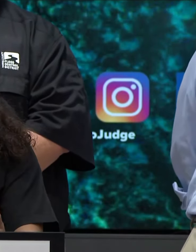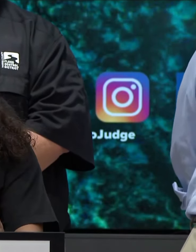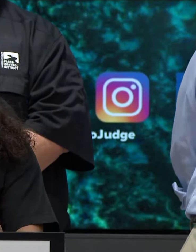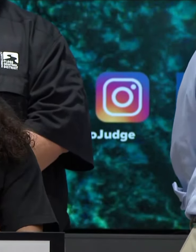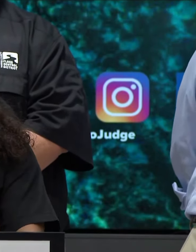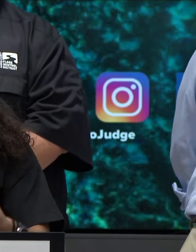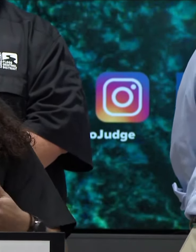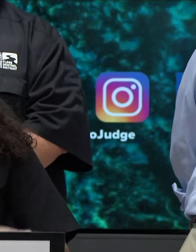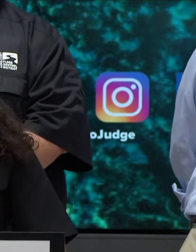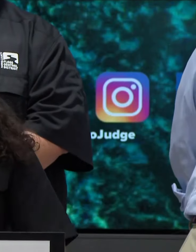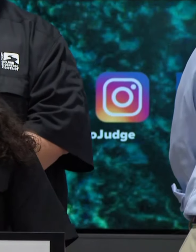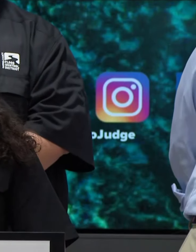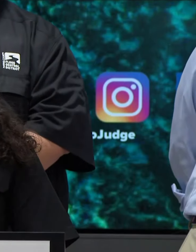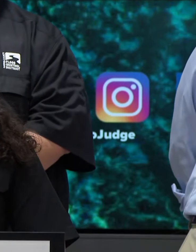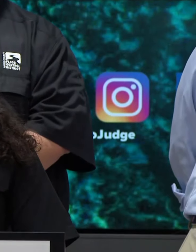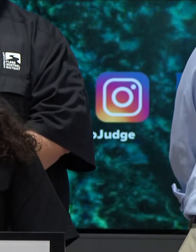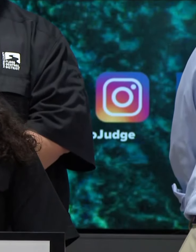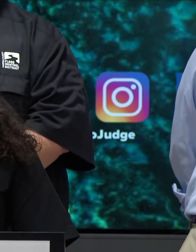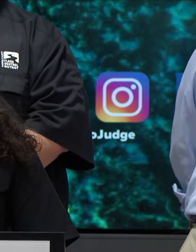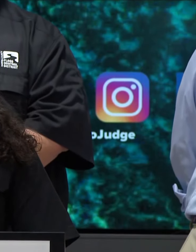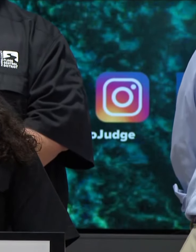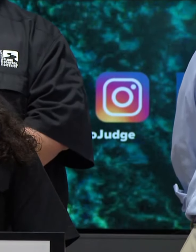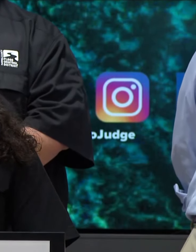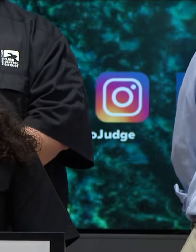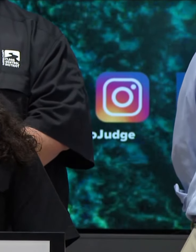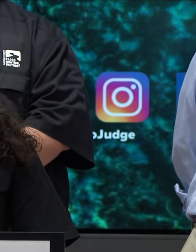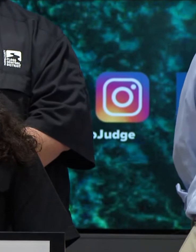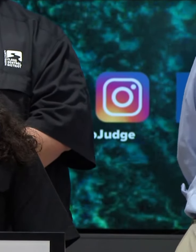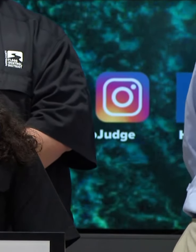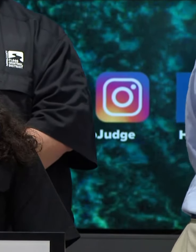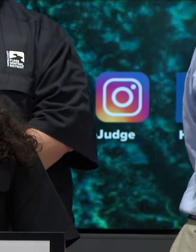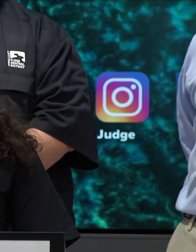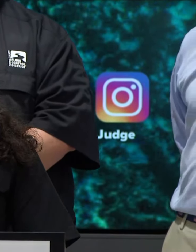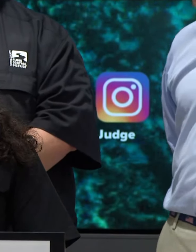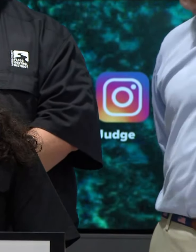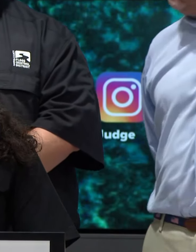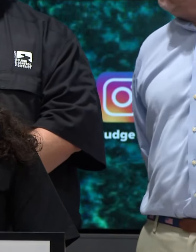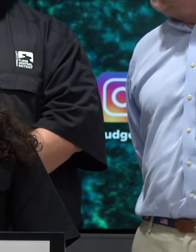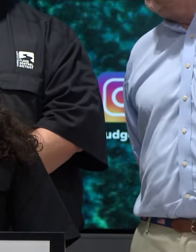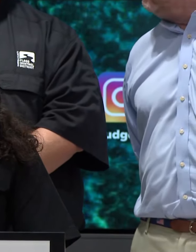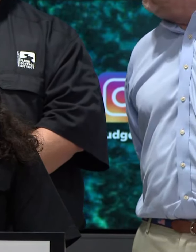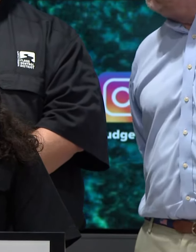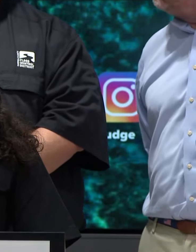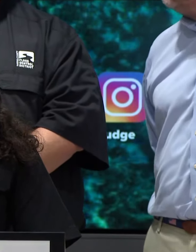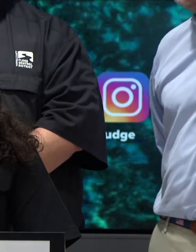comunidad y la empresa de servicios de electricidad. Entonces,